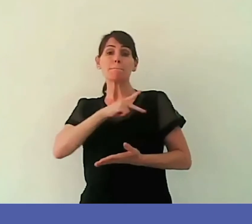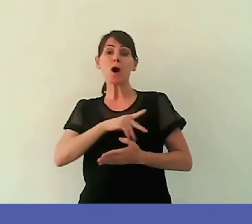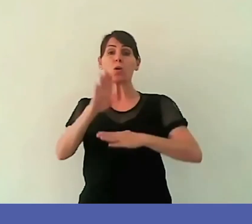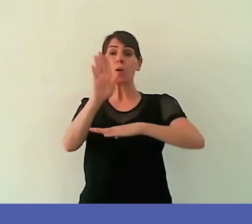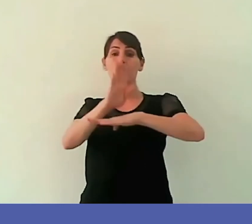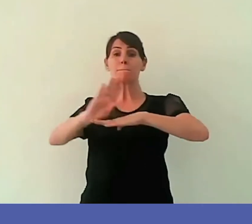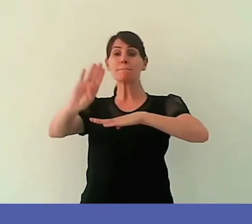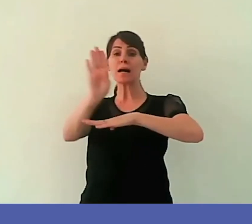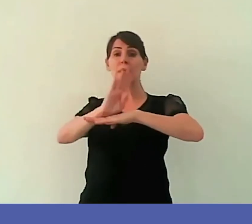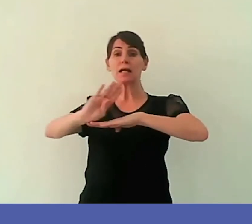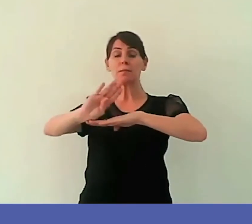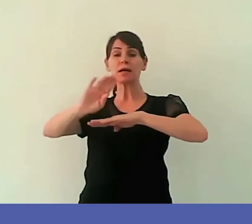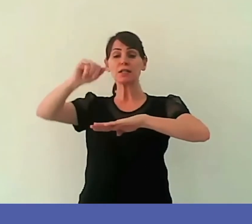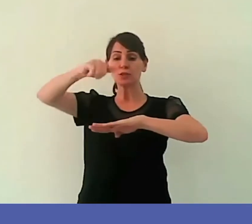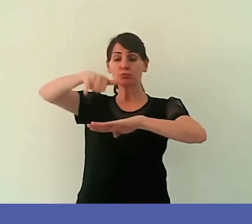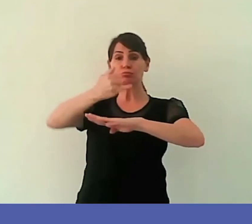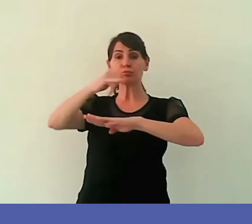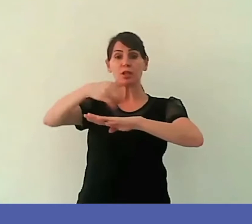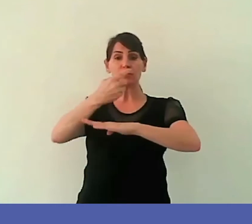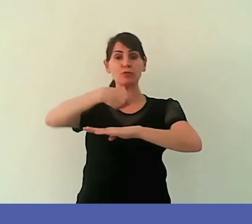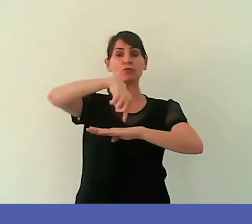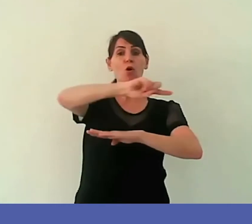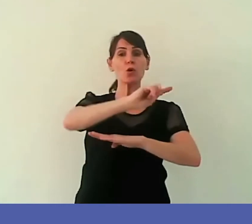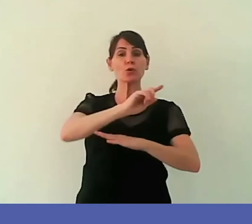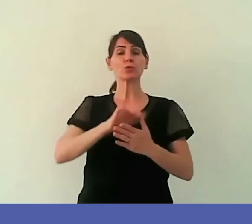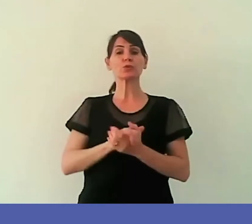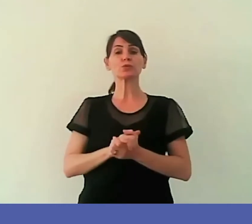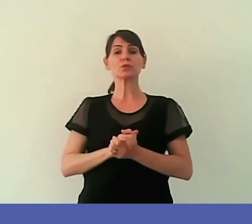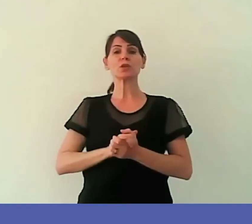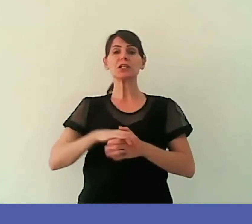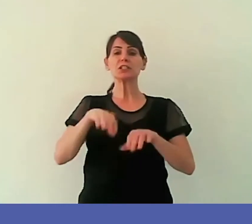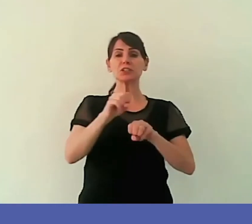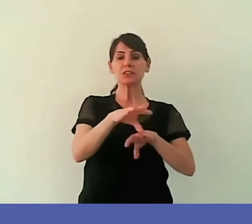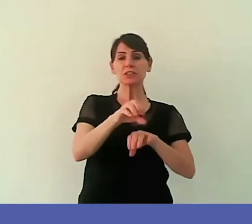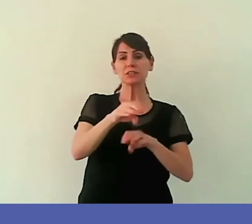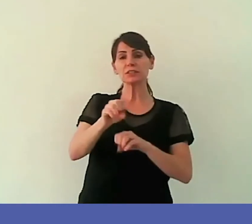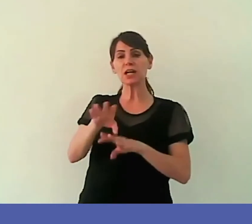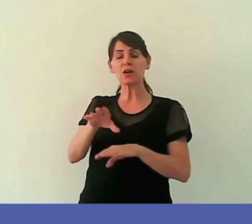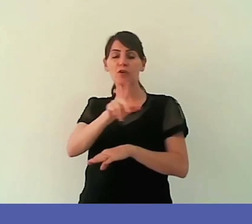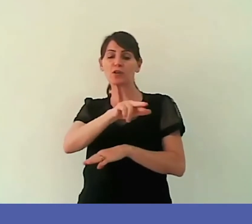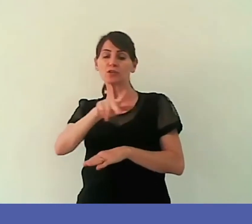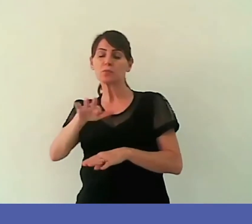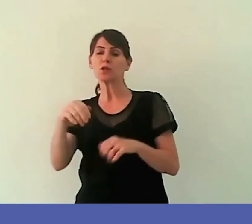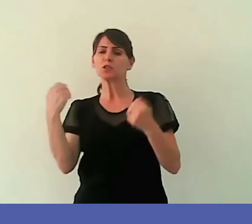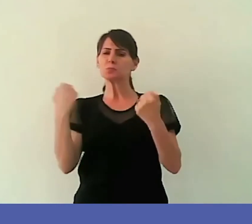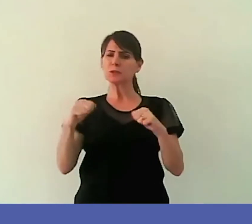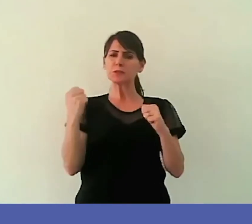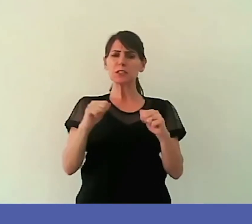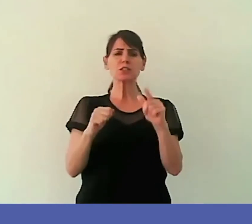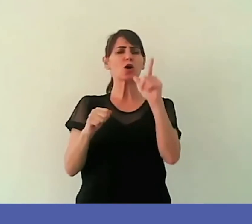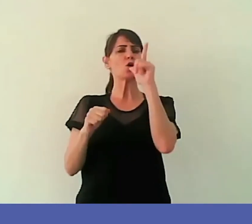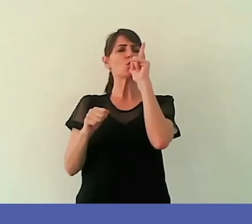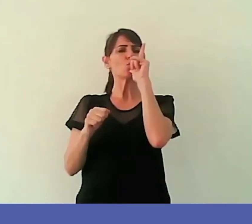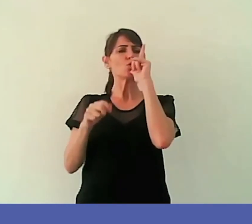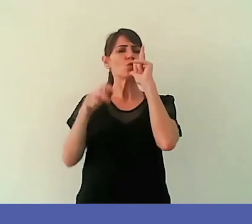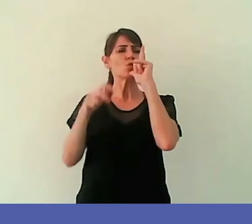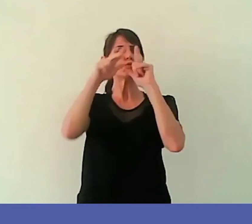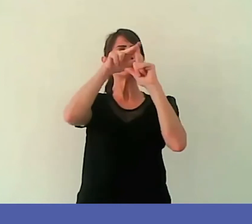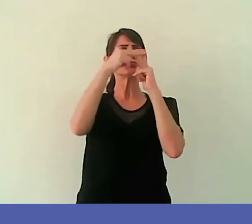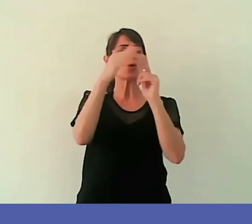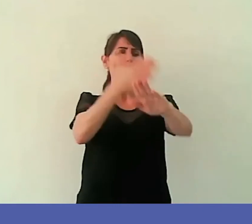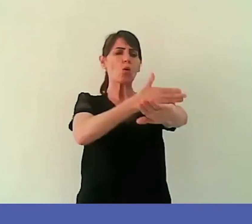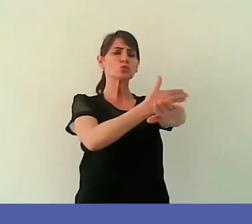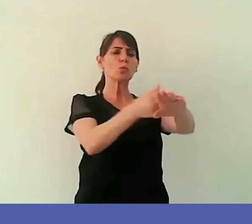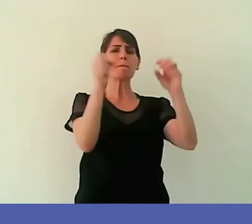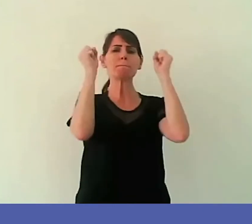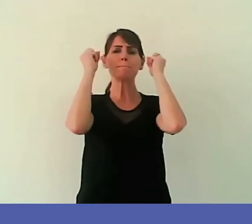alguns que desceram da Judéia ensinavam aos irmãos, se não se circuncidar segundo o costume de Moisés, não